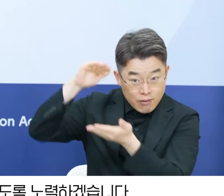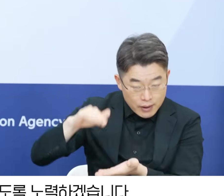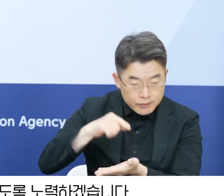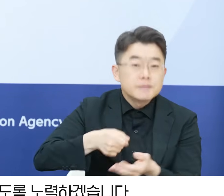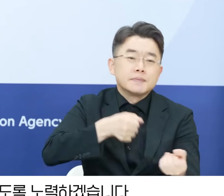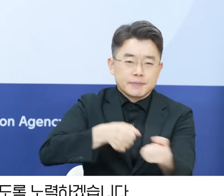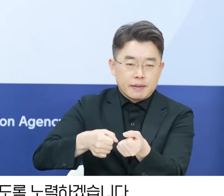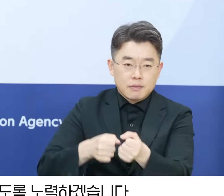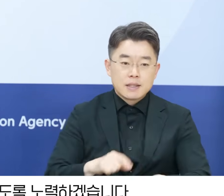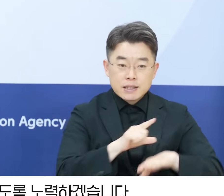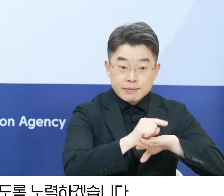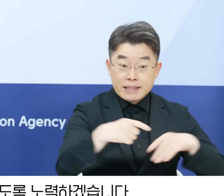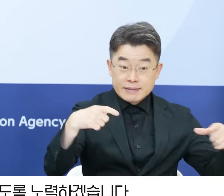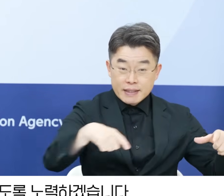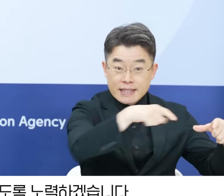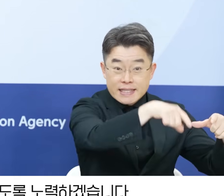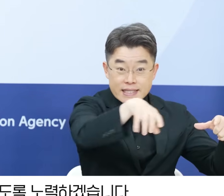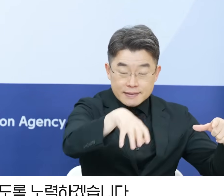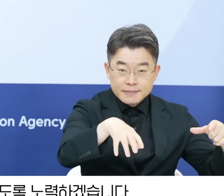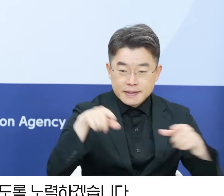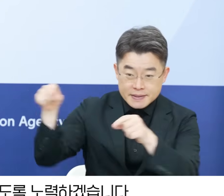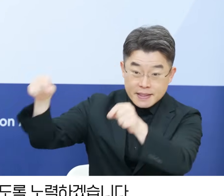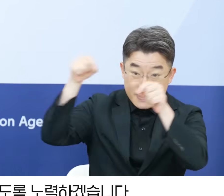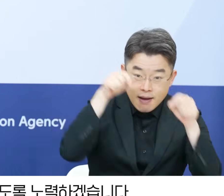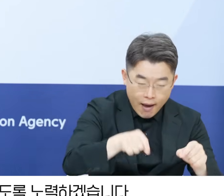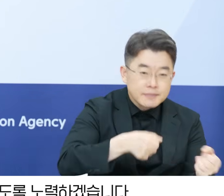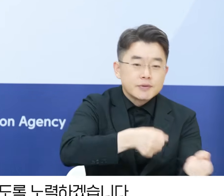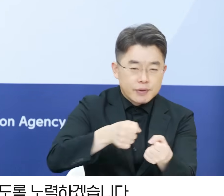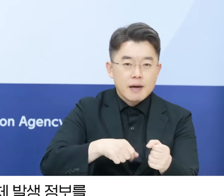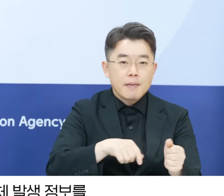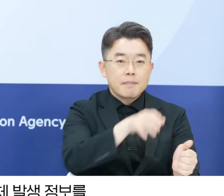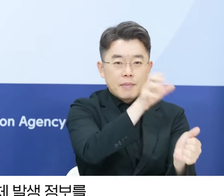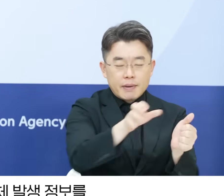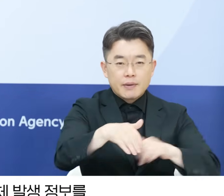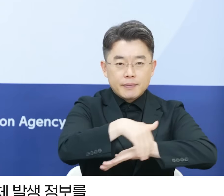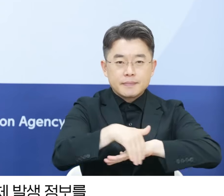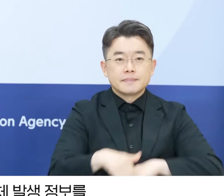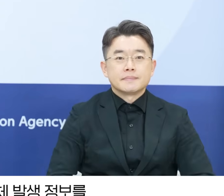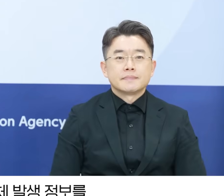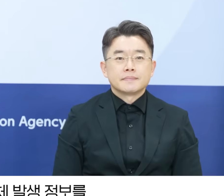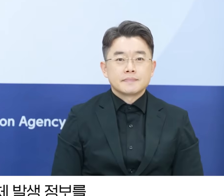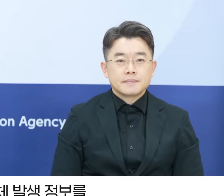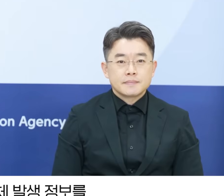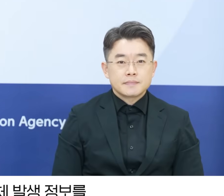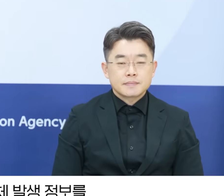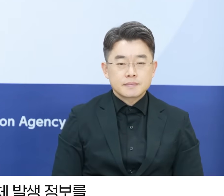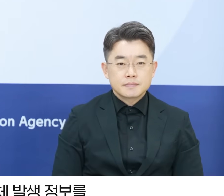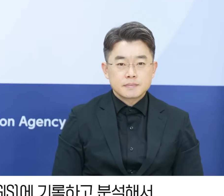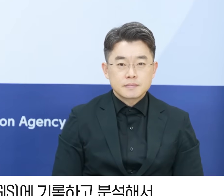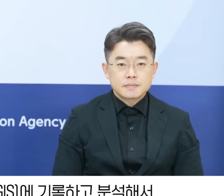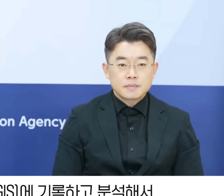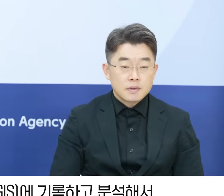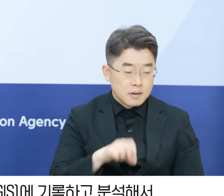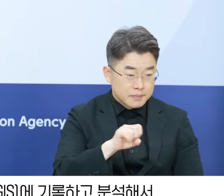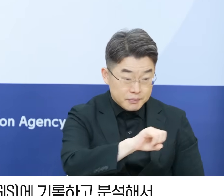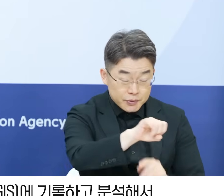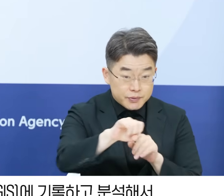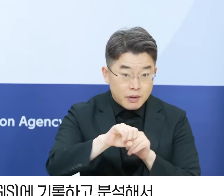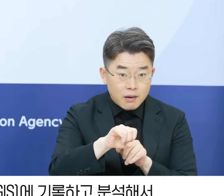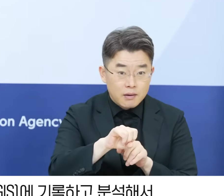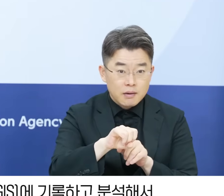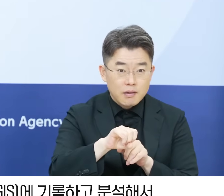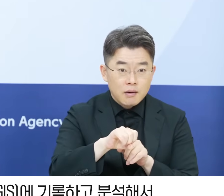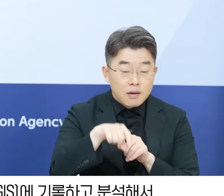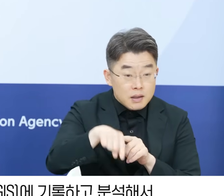이를 지자체별로 적용하도록 노력하겠습니다. 구체적으로 매개체 발생 정보를 방제